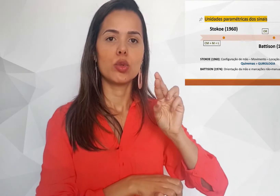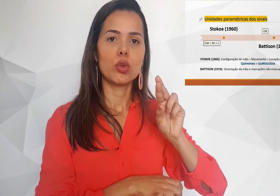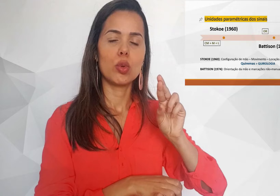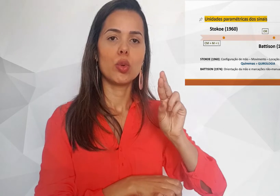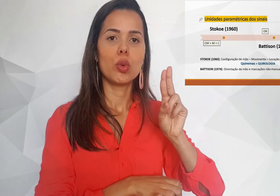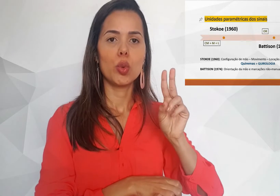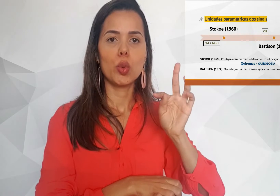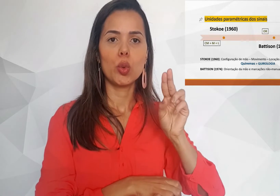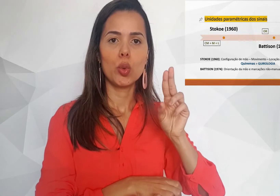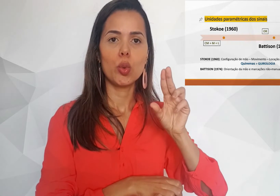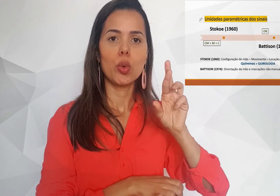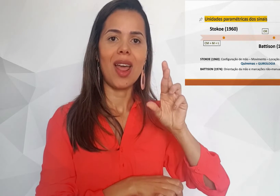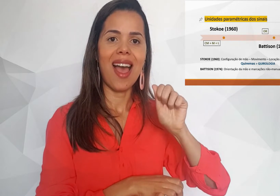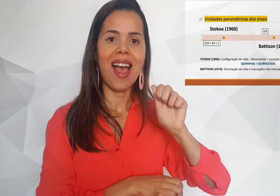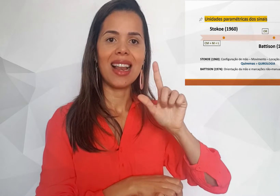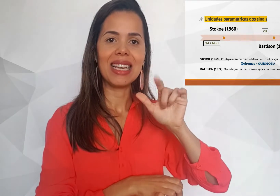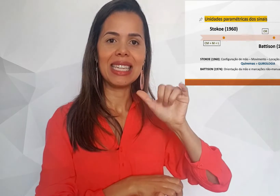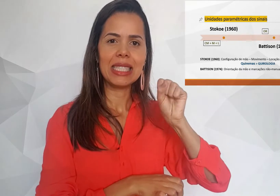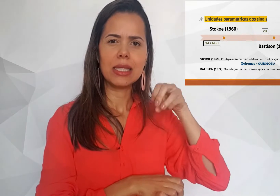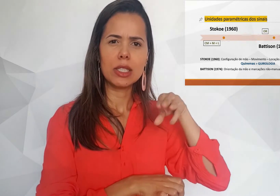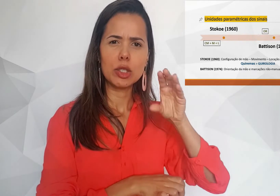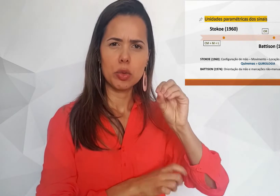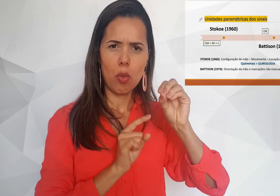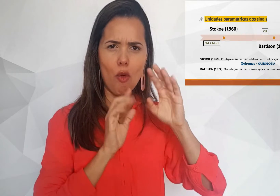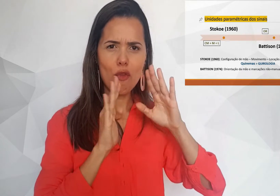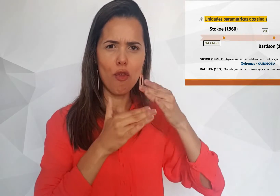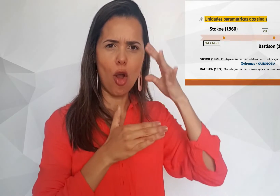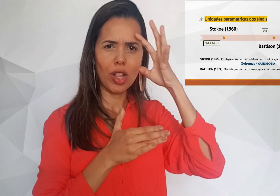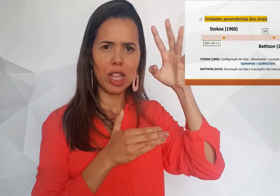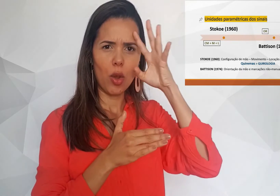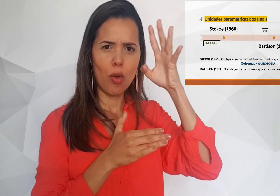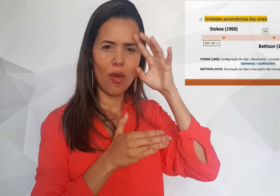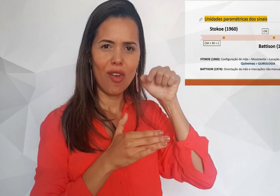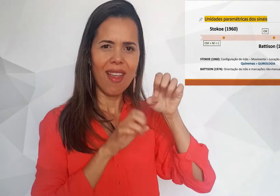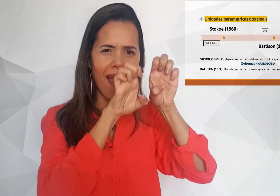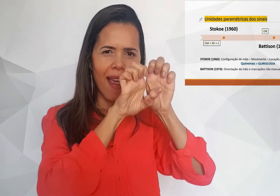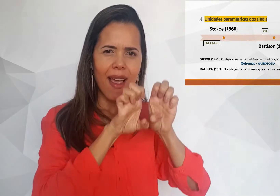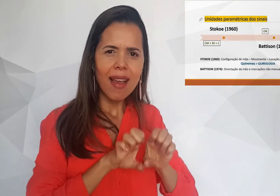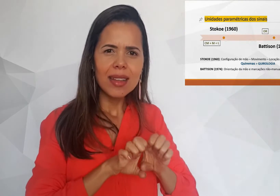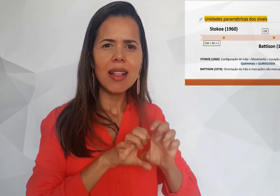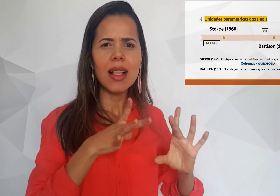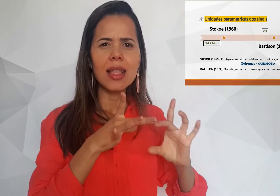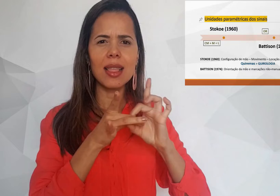aí de linguística, que a gente tem o campo estruturalista de análise linguística, que é basicamente um